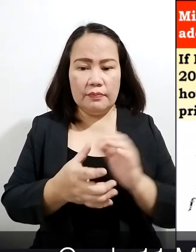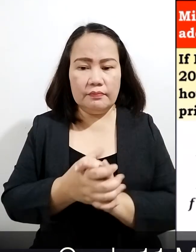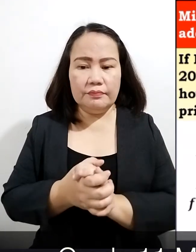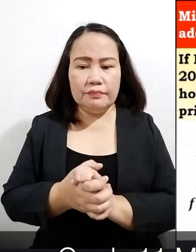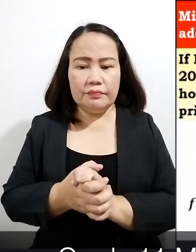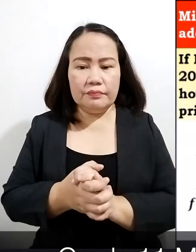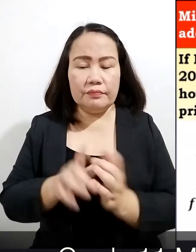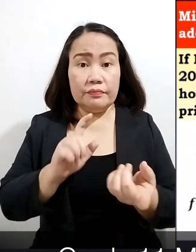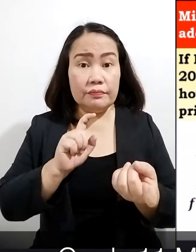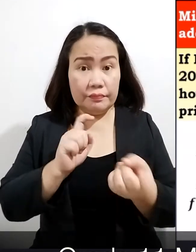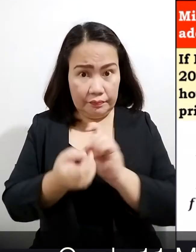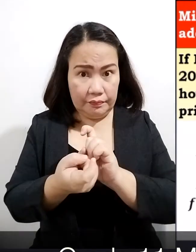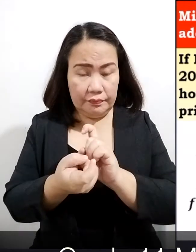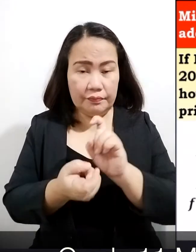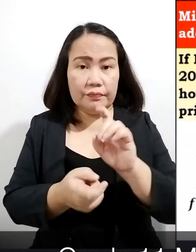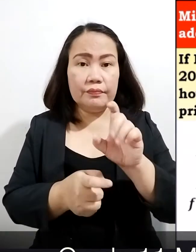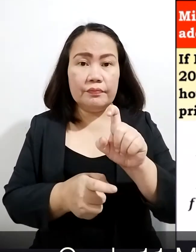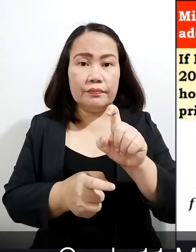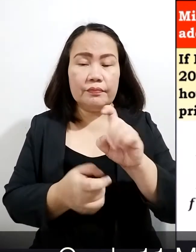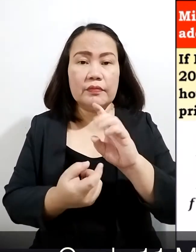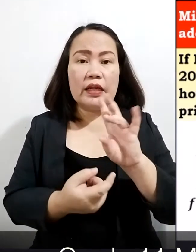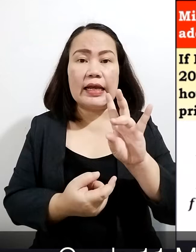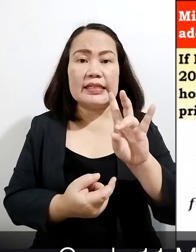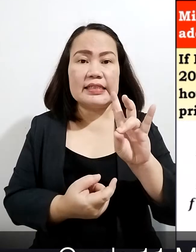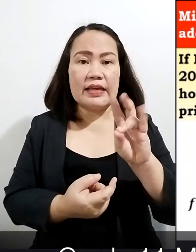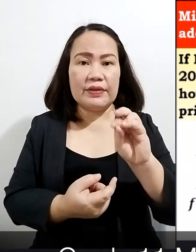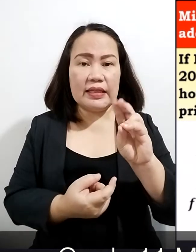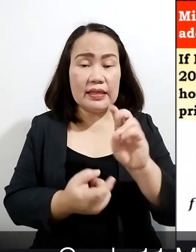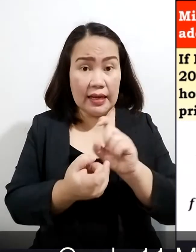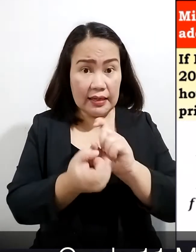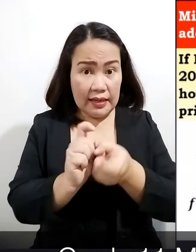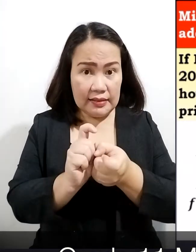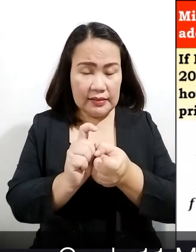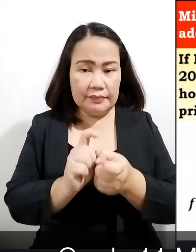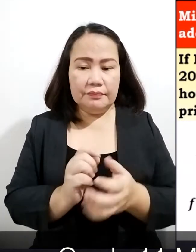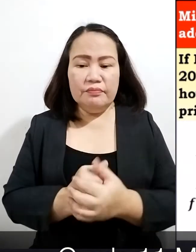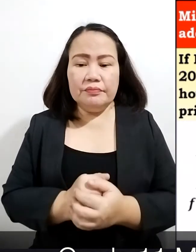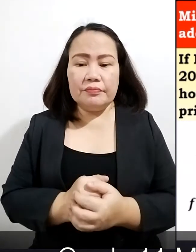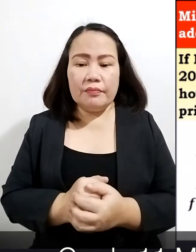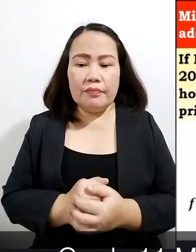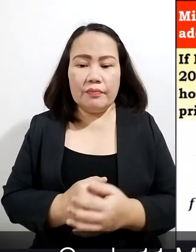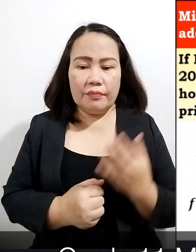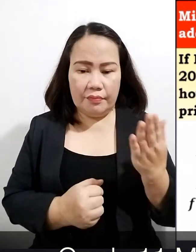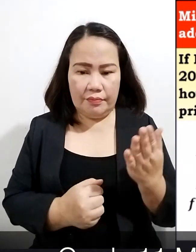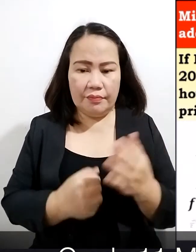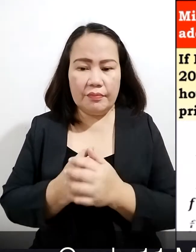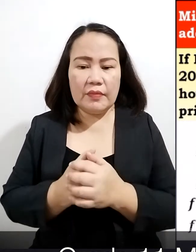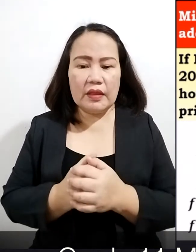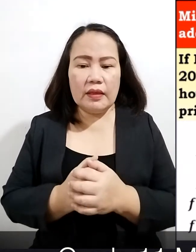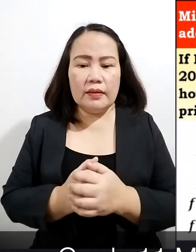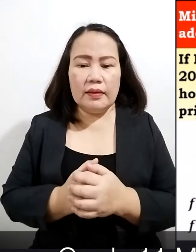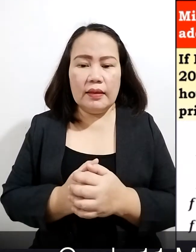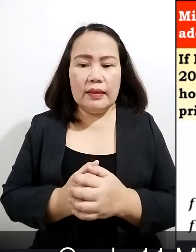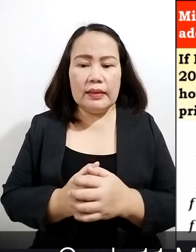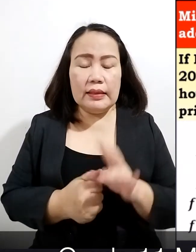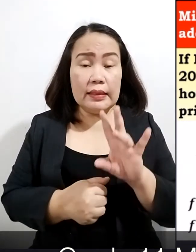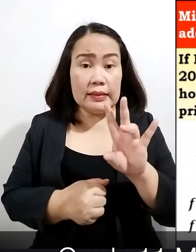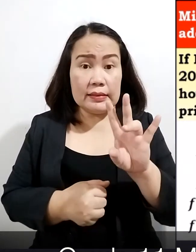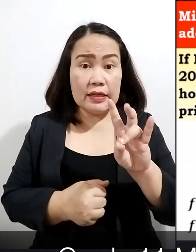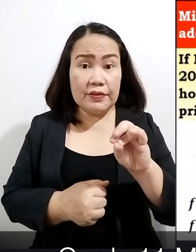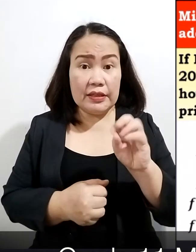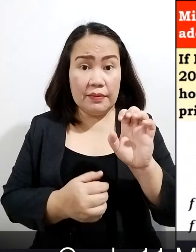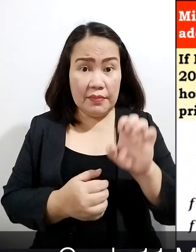70. Ayan, next. Kuhanin natin ang difference ng 70 at 20. Ay, that